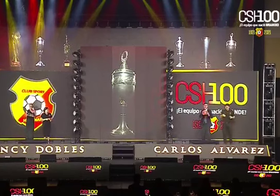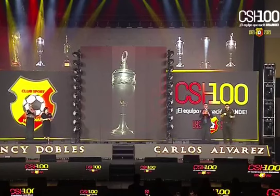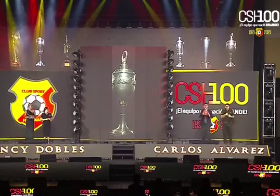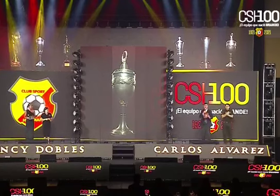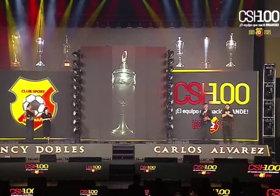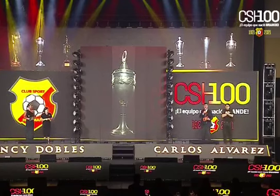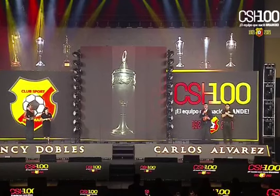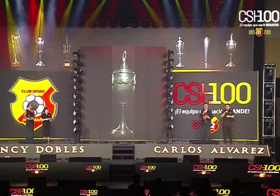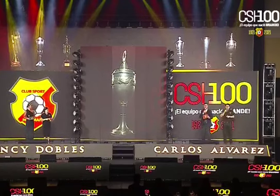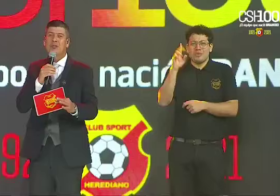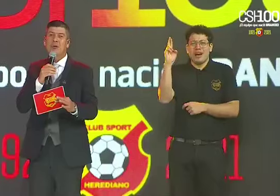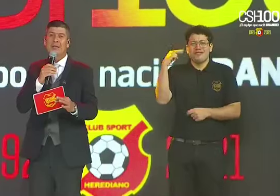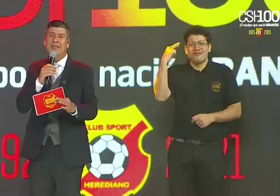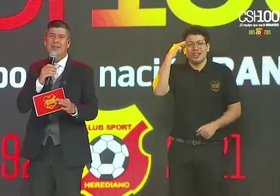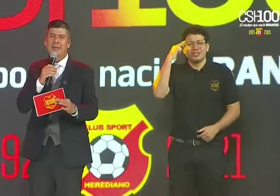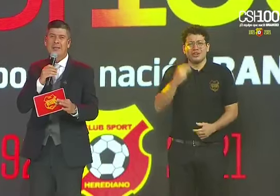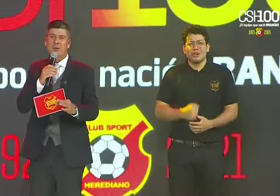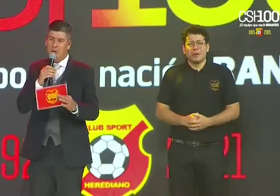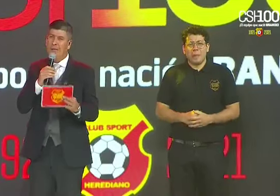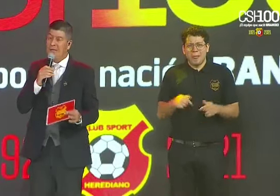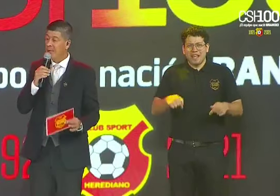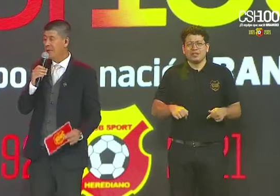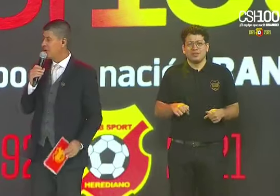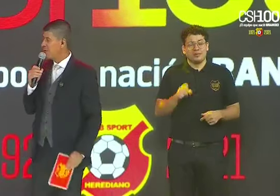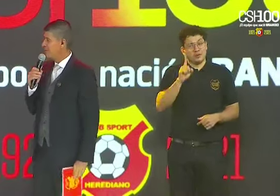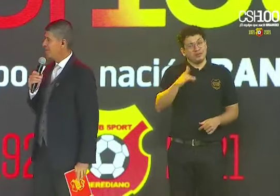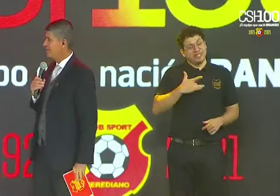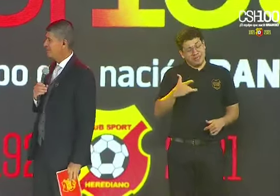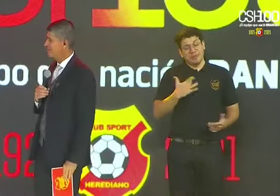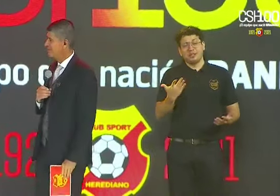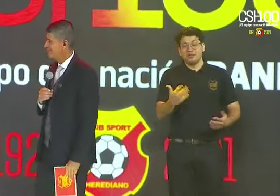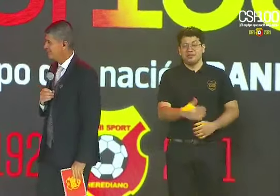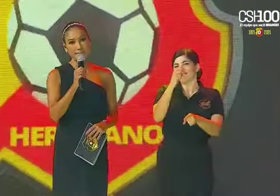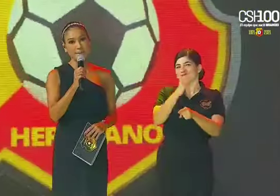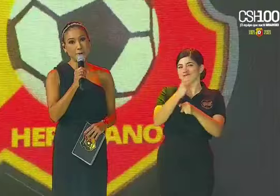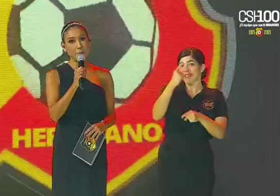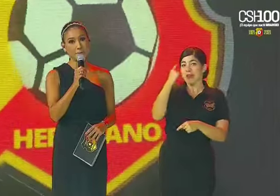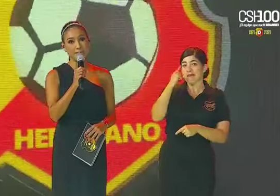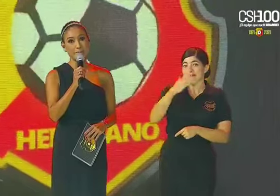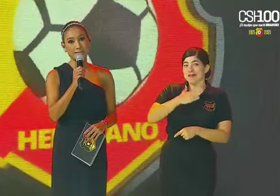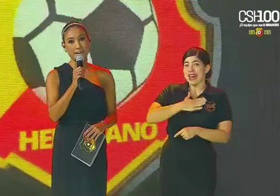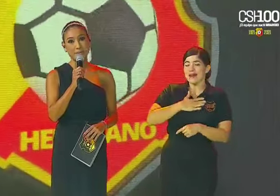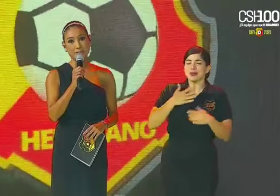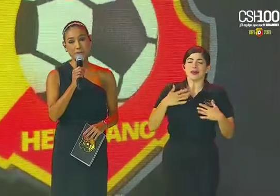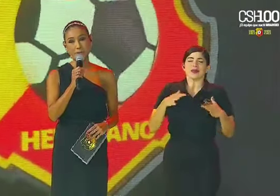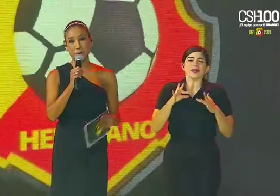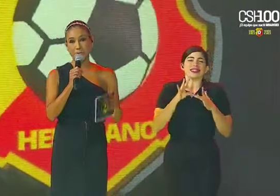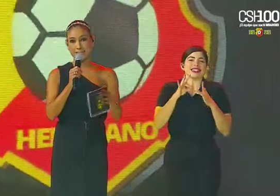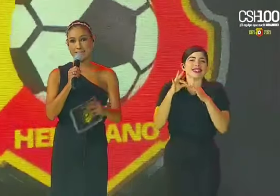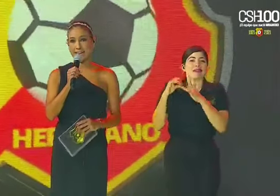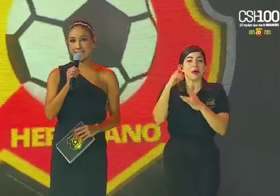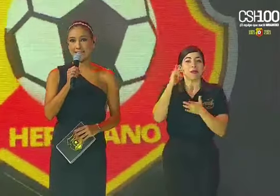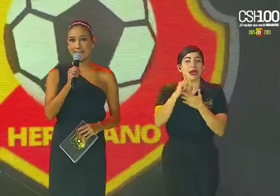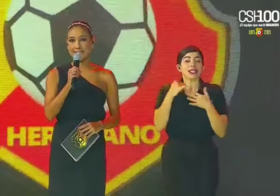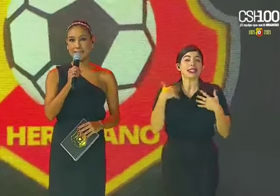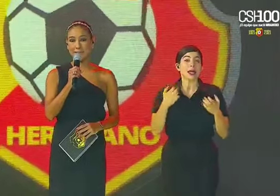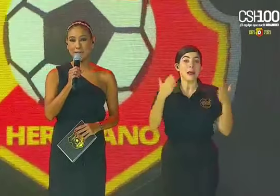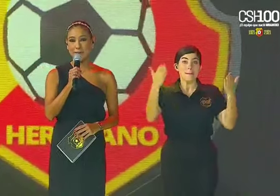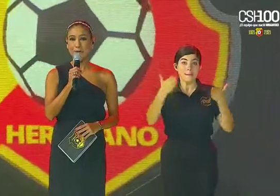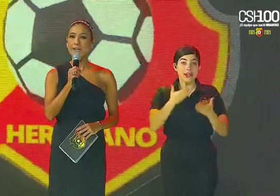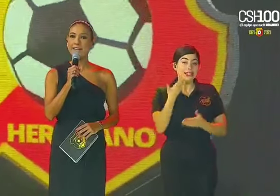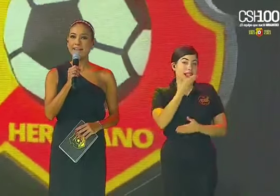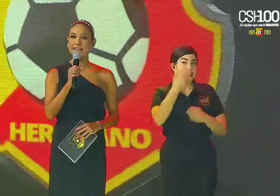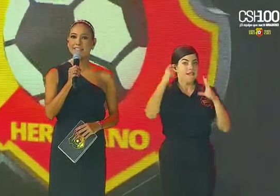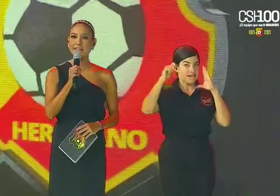esto es una razón, esto es un sentimiento. Así es, para mí es algo muy especial, por eso yo quiero presentarles este